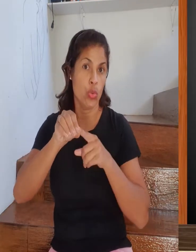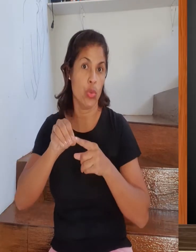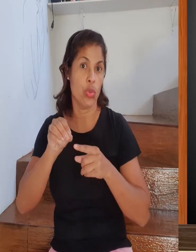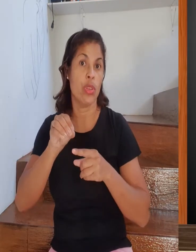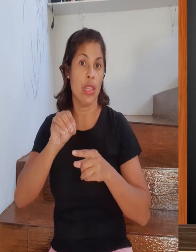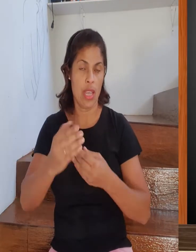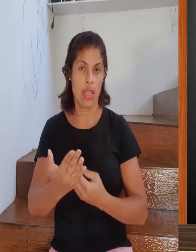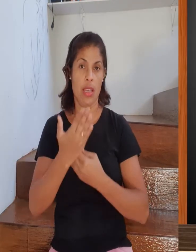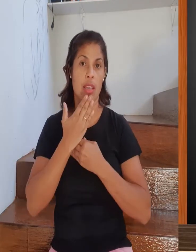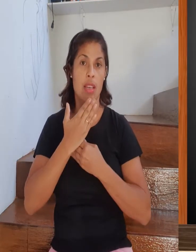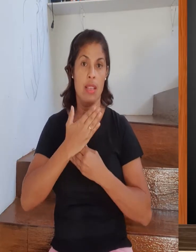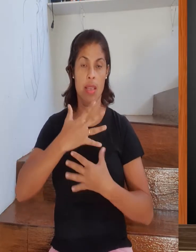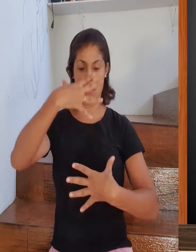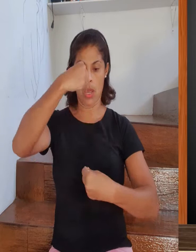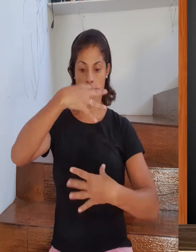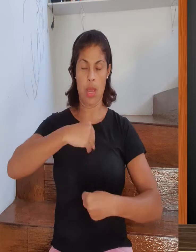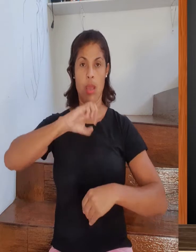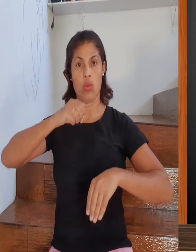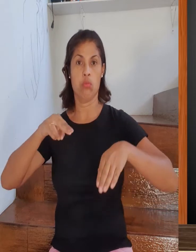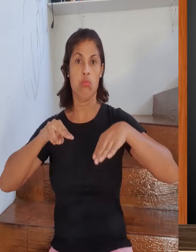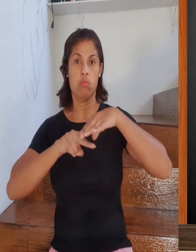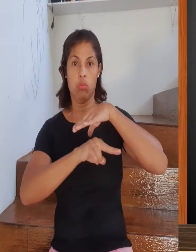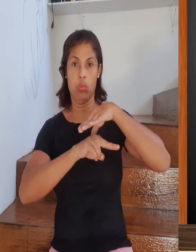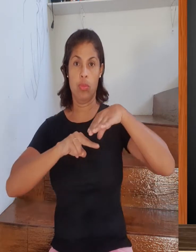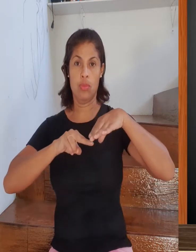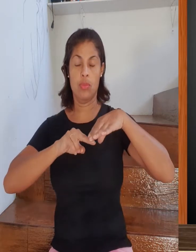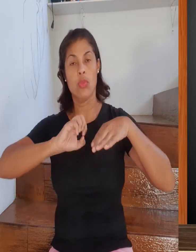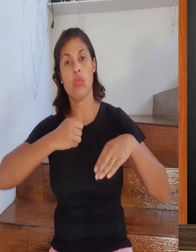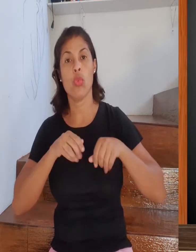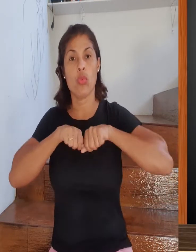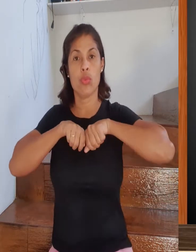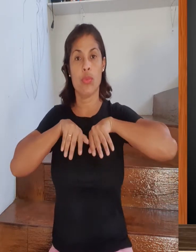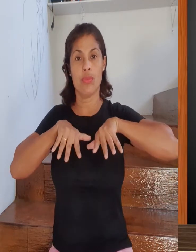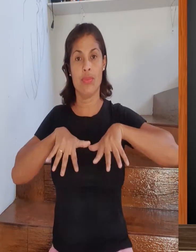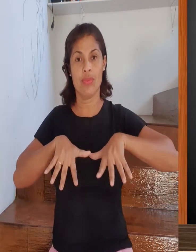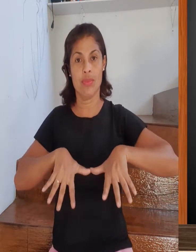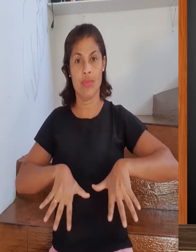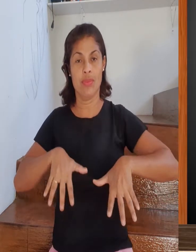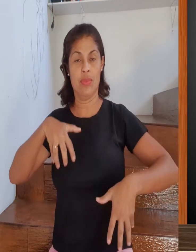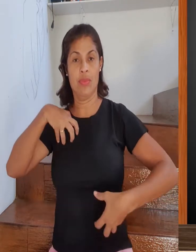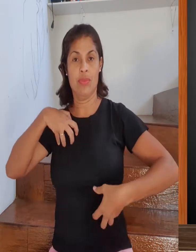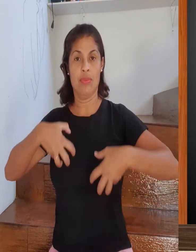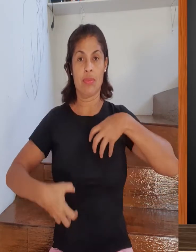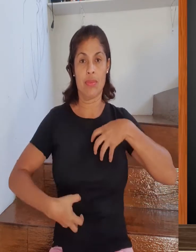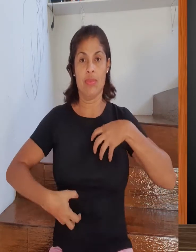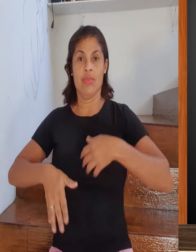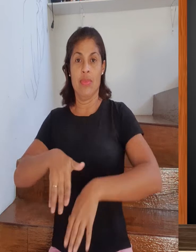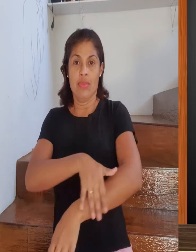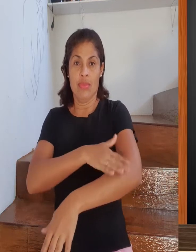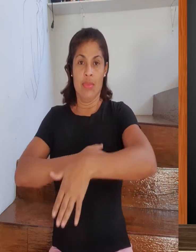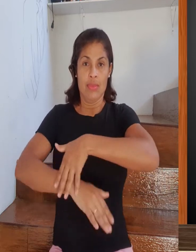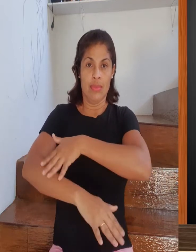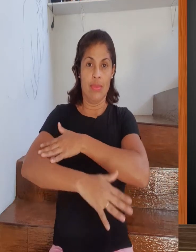muito úteis nas tomografias contrastadas, ou são distribuídas pelos vários órgãos